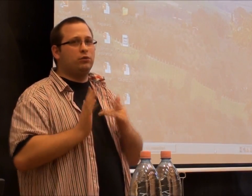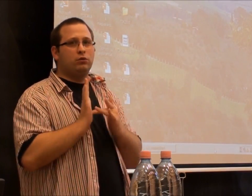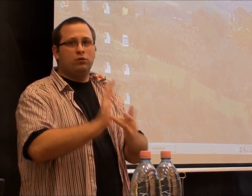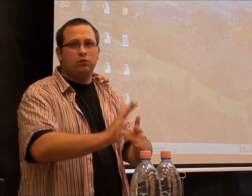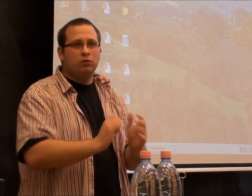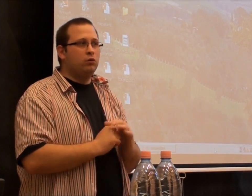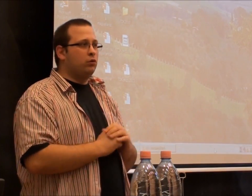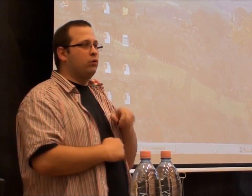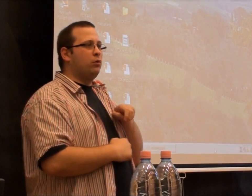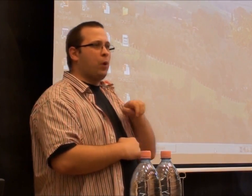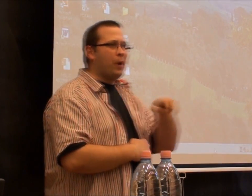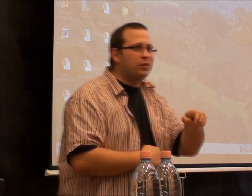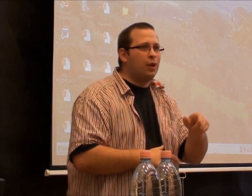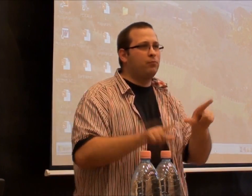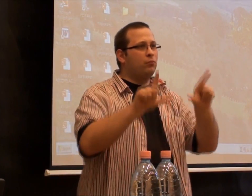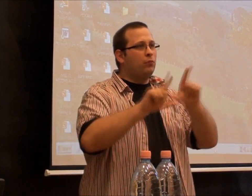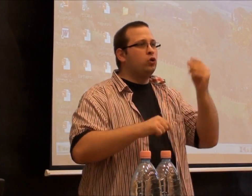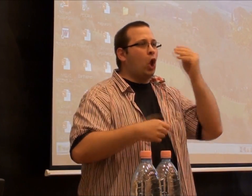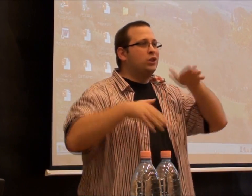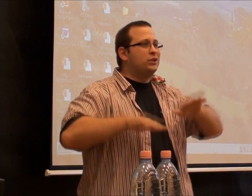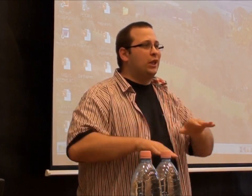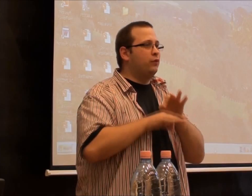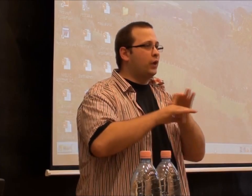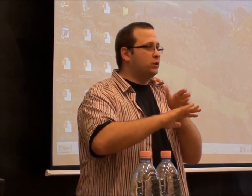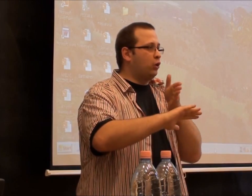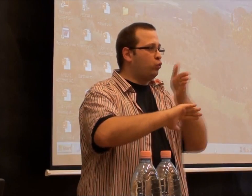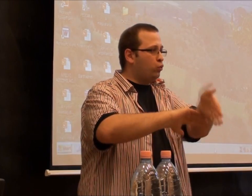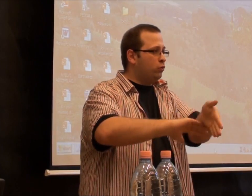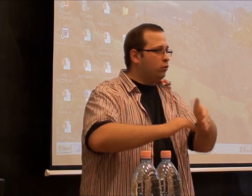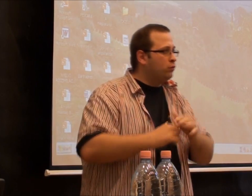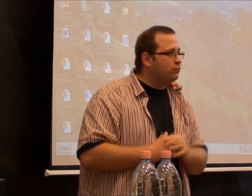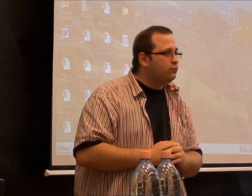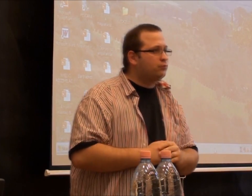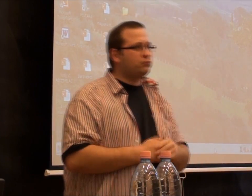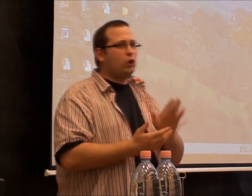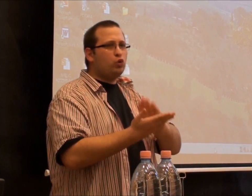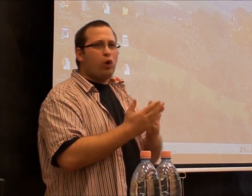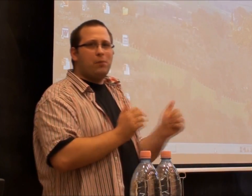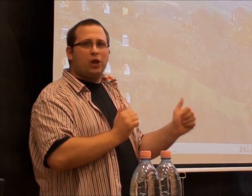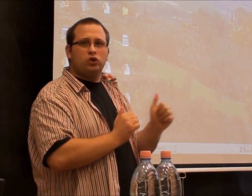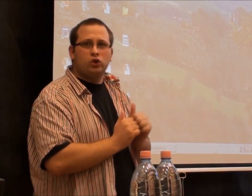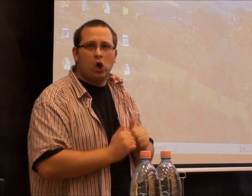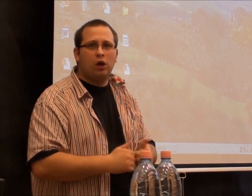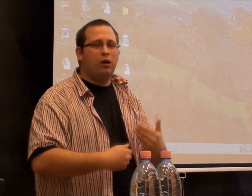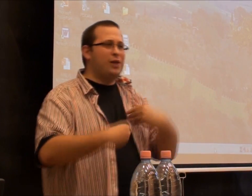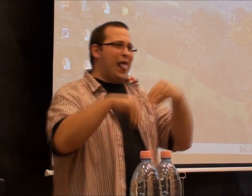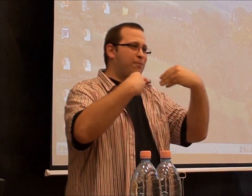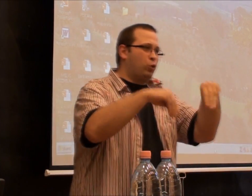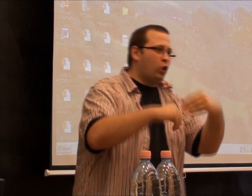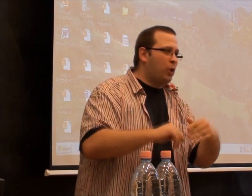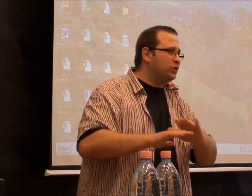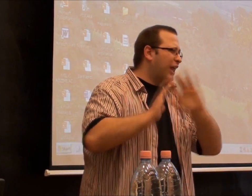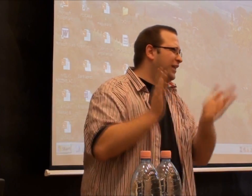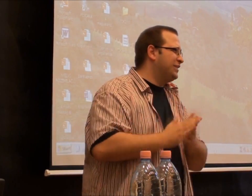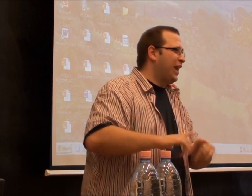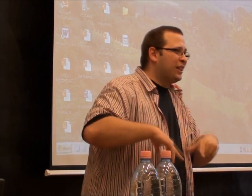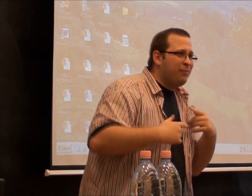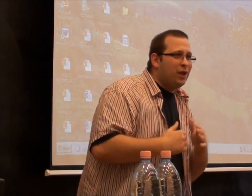példával szeretnék élni, szeretném bemutatni. Bementem a tanszék vezetőhöz, tolmács segítségével, elmondtam az